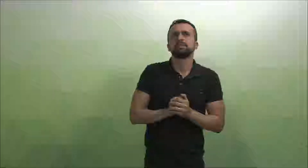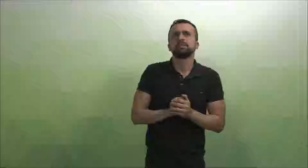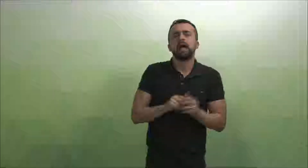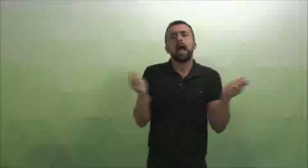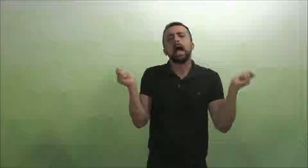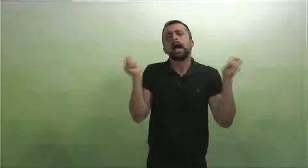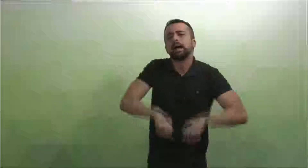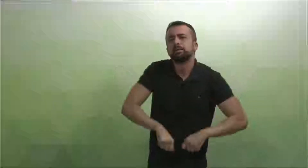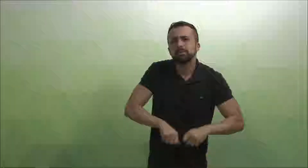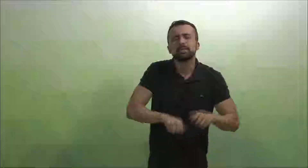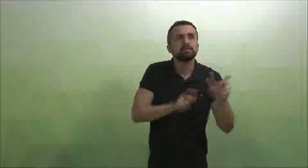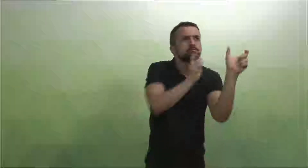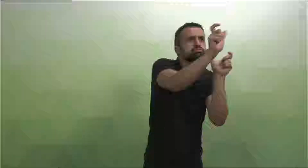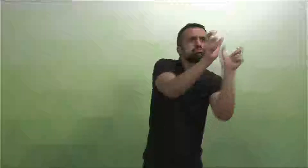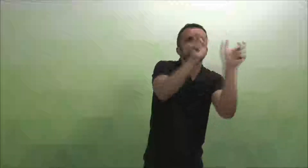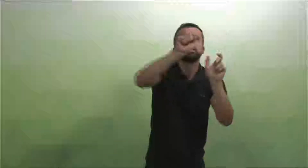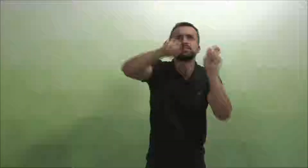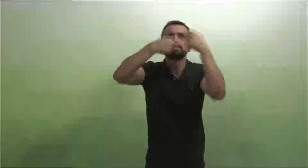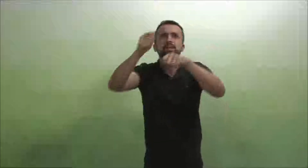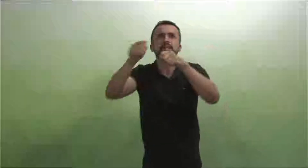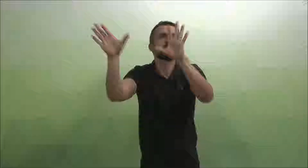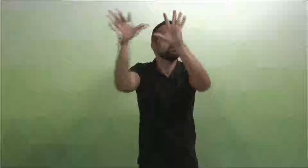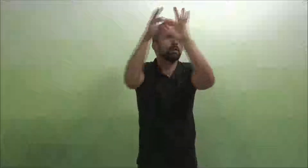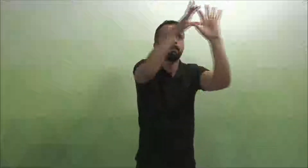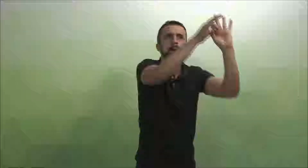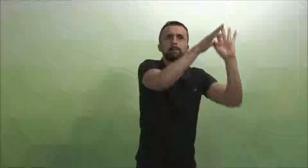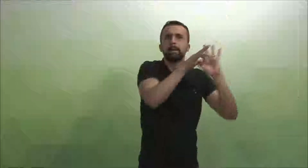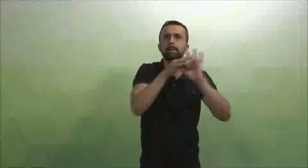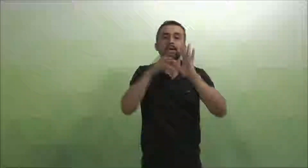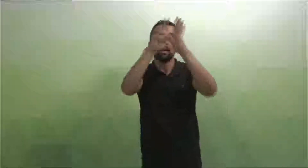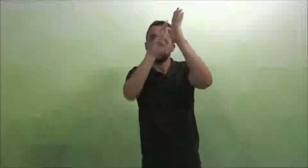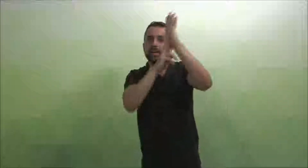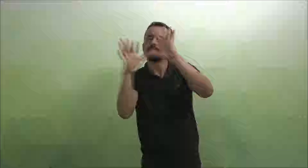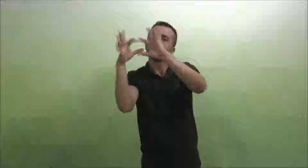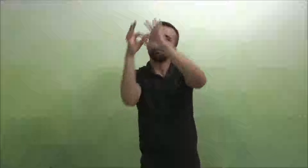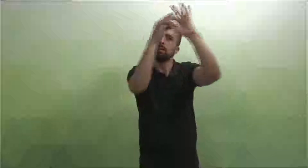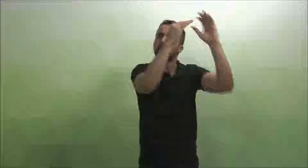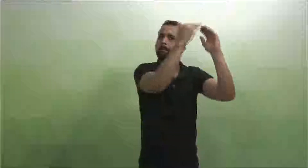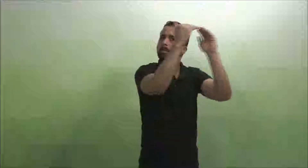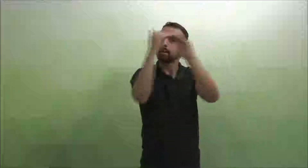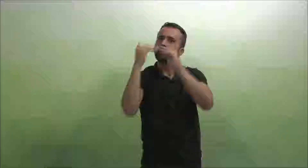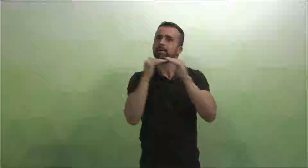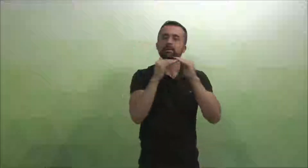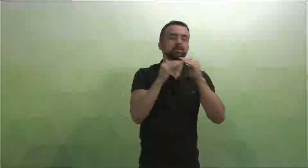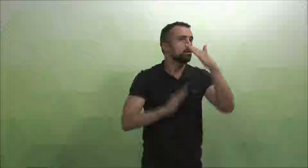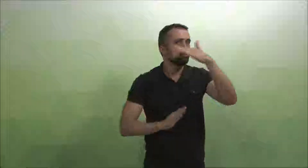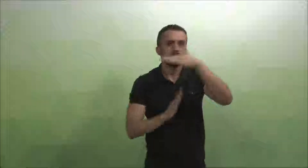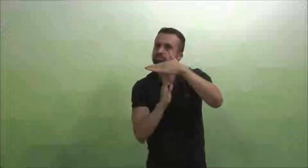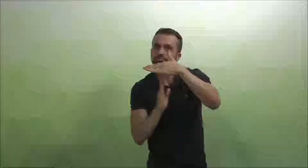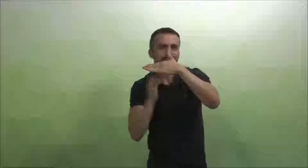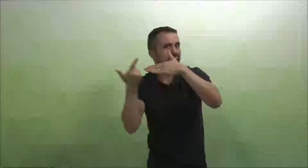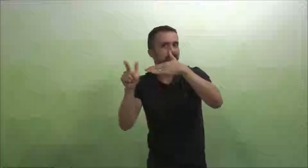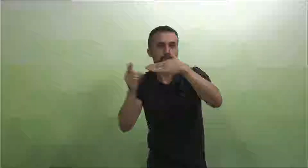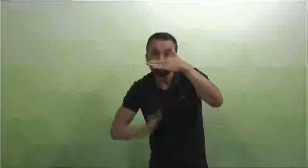Mas a capacidade de combinação dessas palavras ou desses sinais e dessas regras